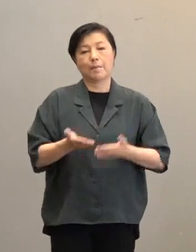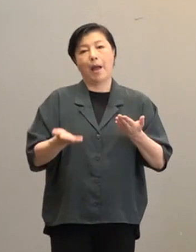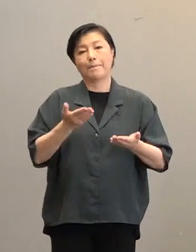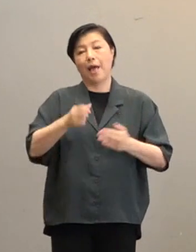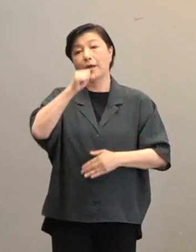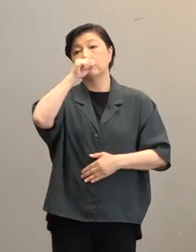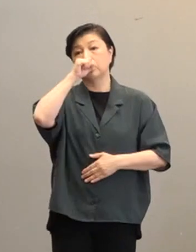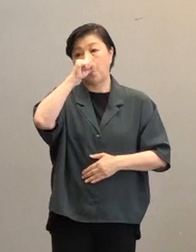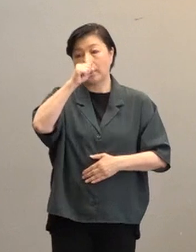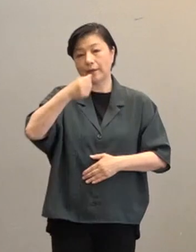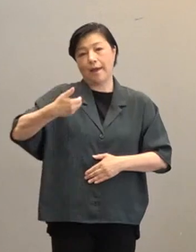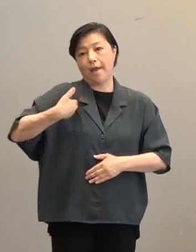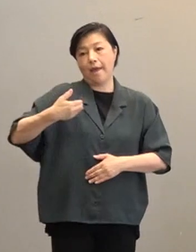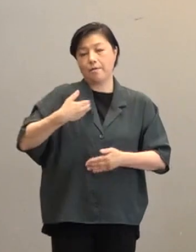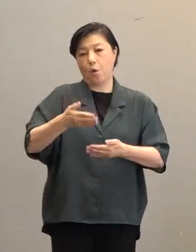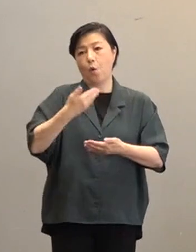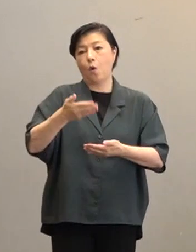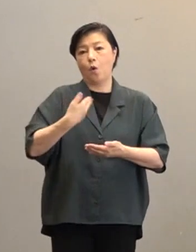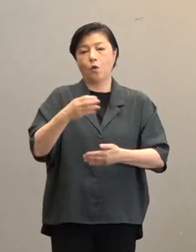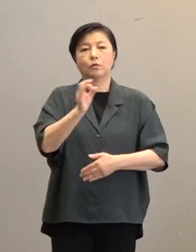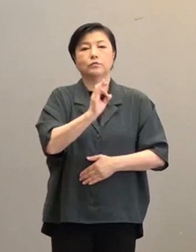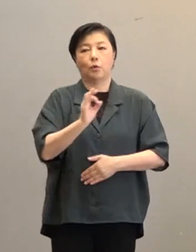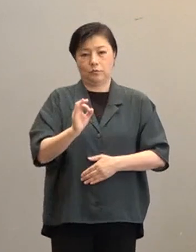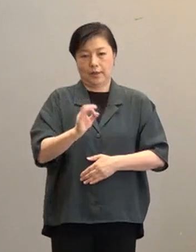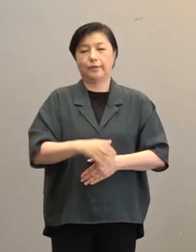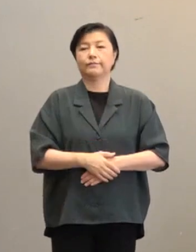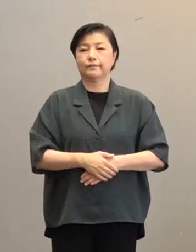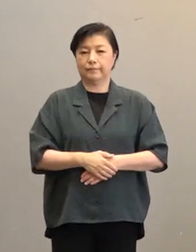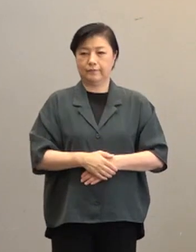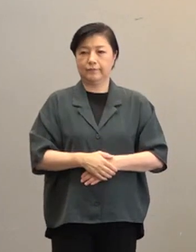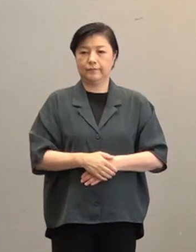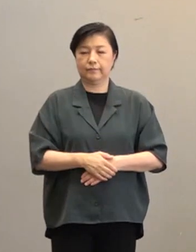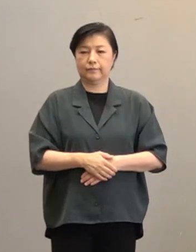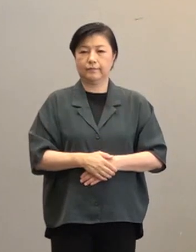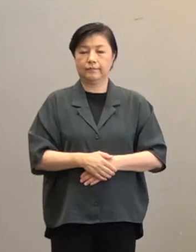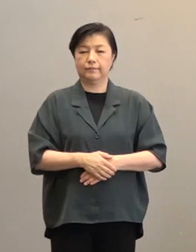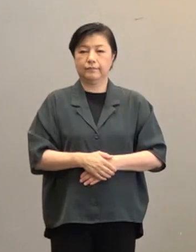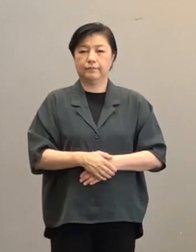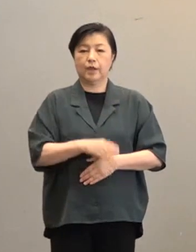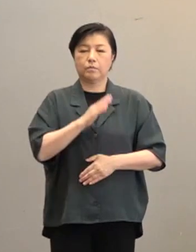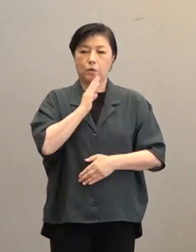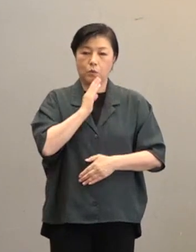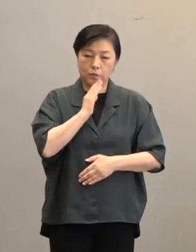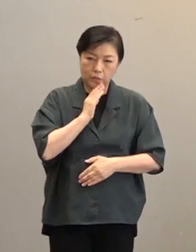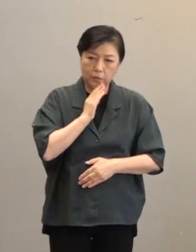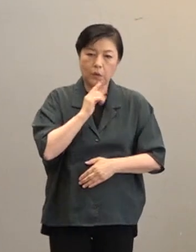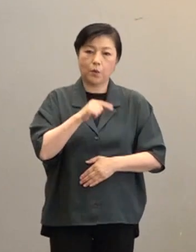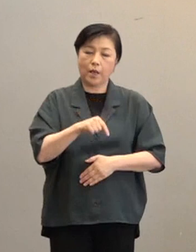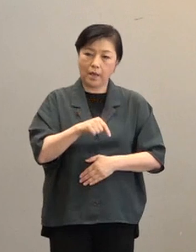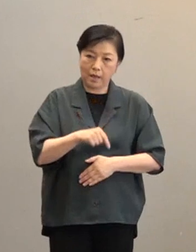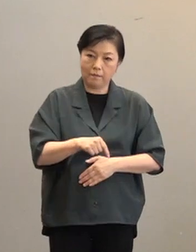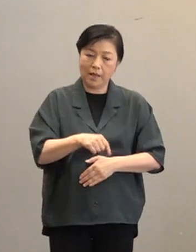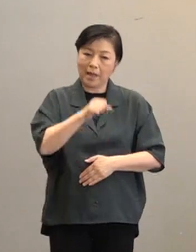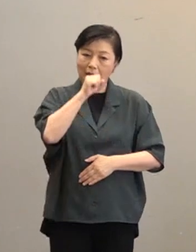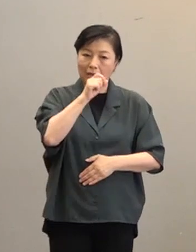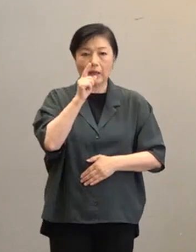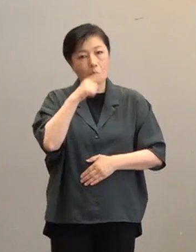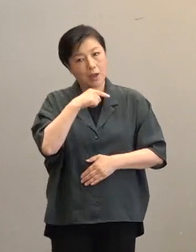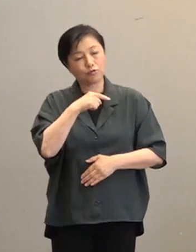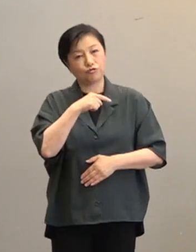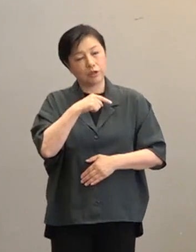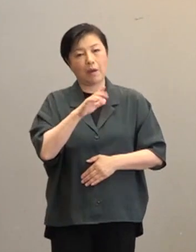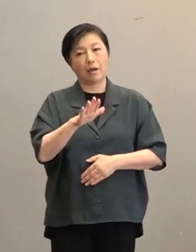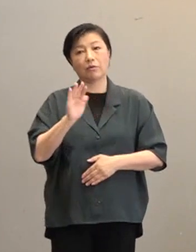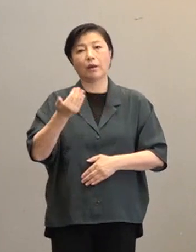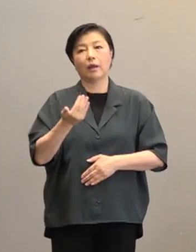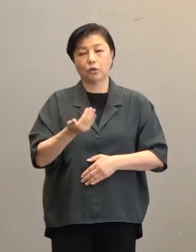い栄養食材であることは間違いありませんし、またこれはいいのか悪いのかというのはありますけれ